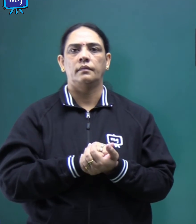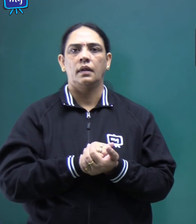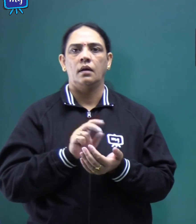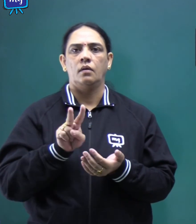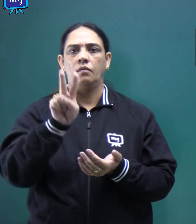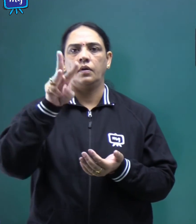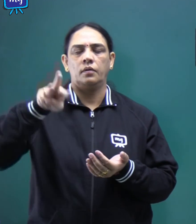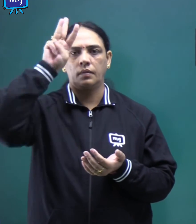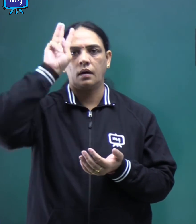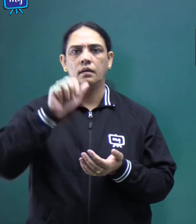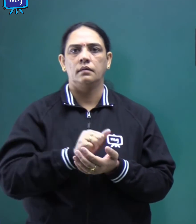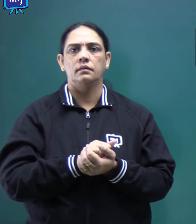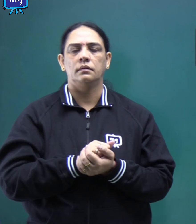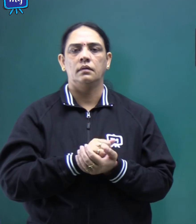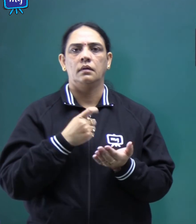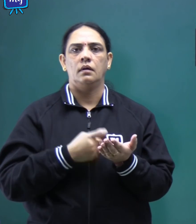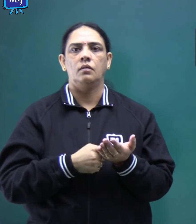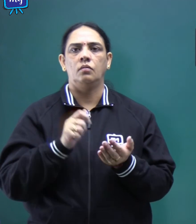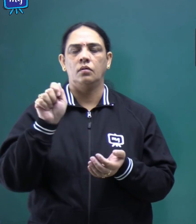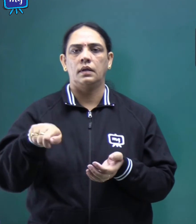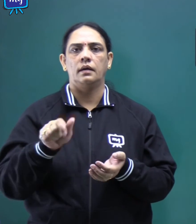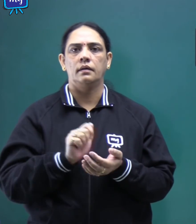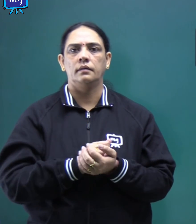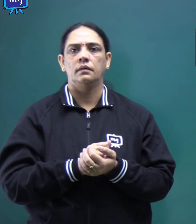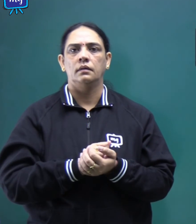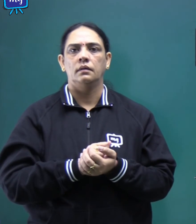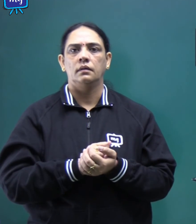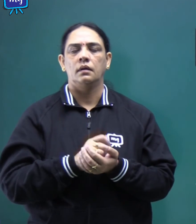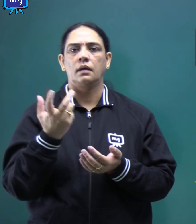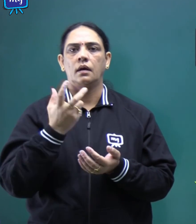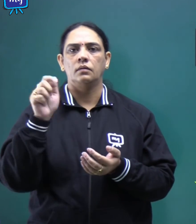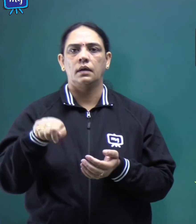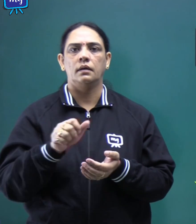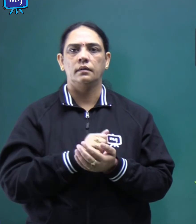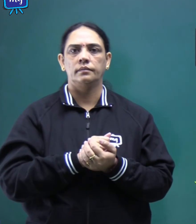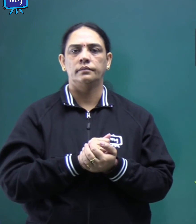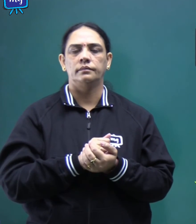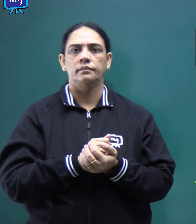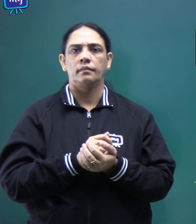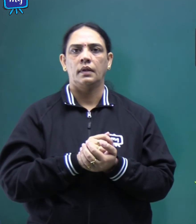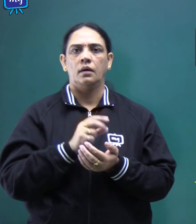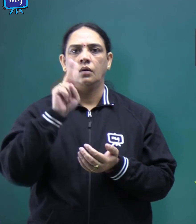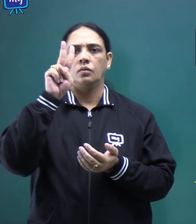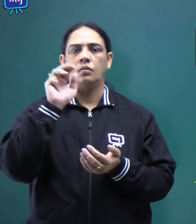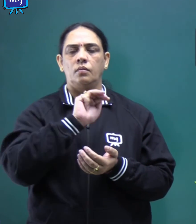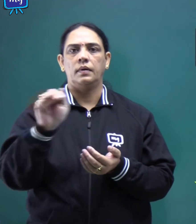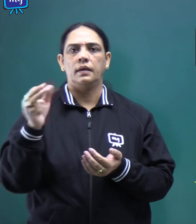आयतन का सूत्र होता है, क्या होता है? 2/3